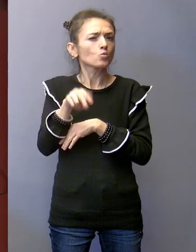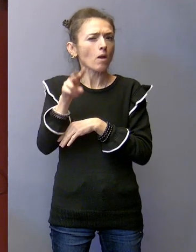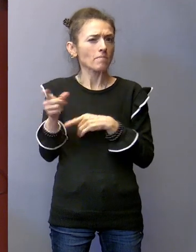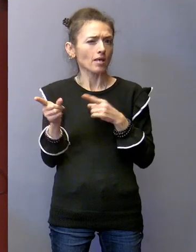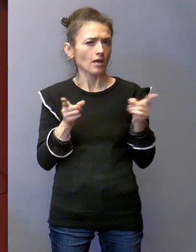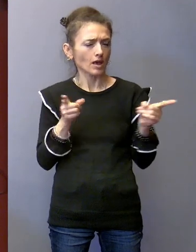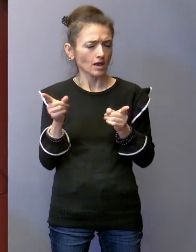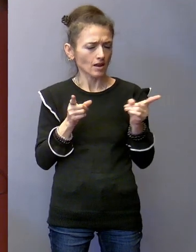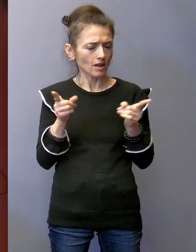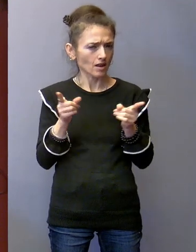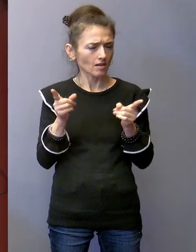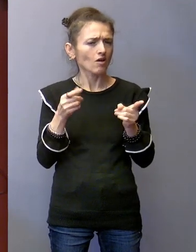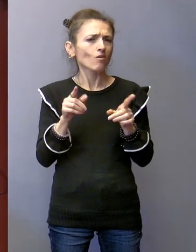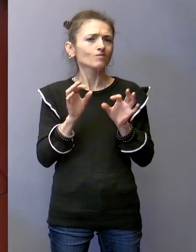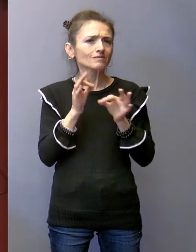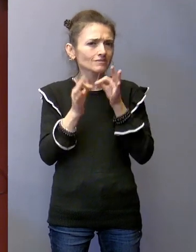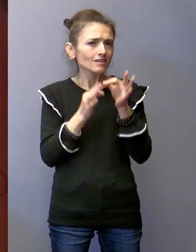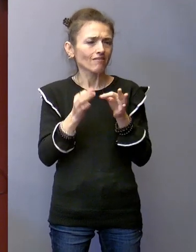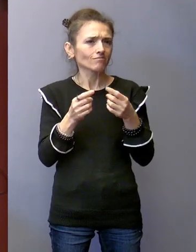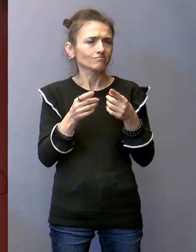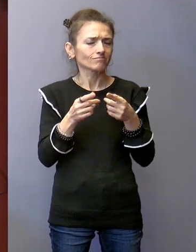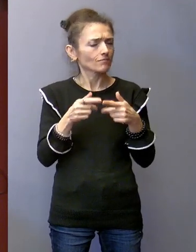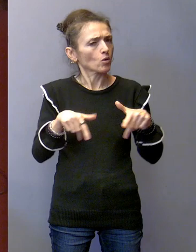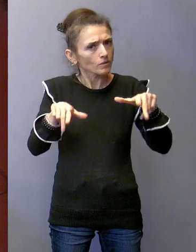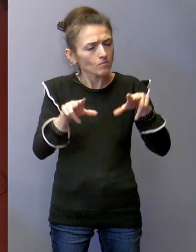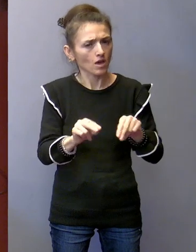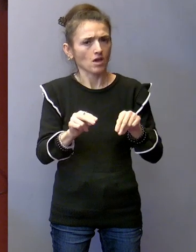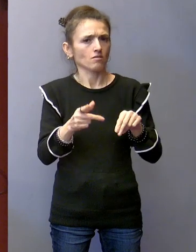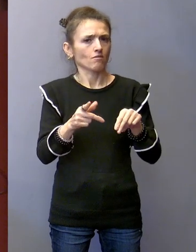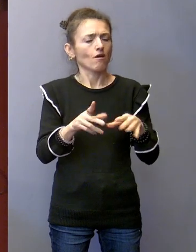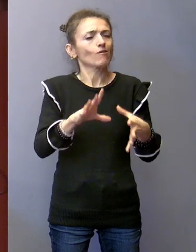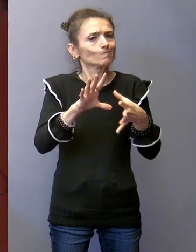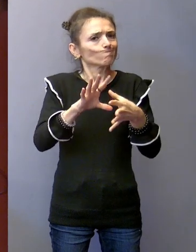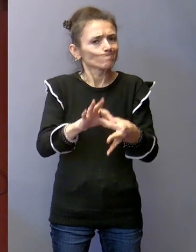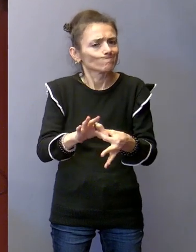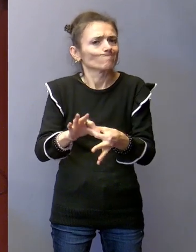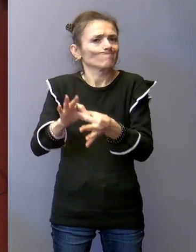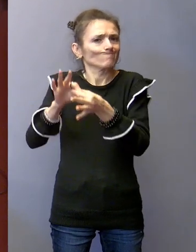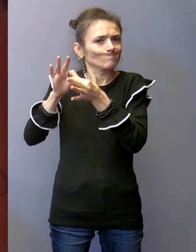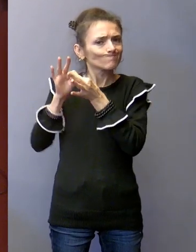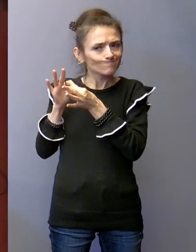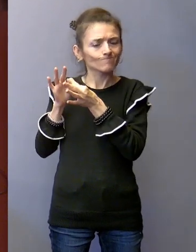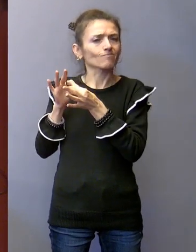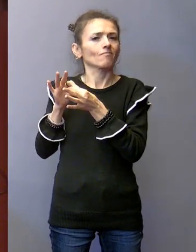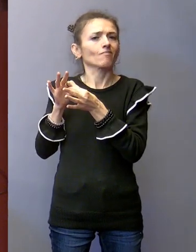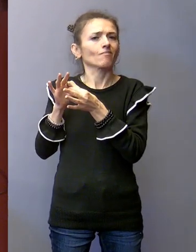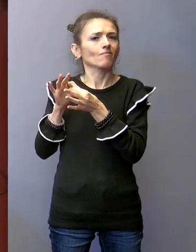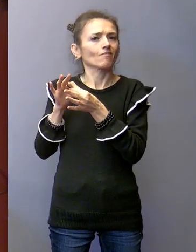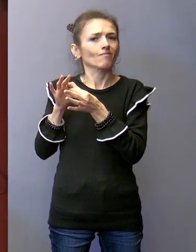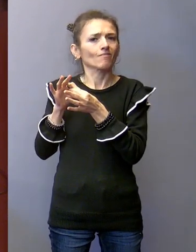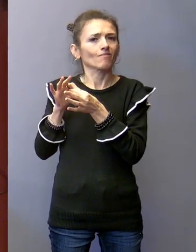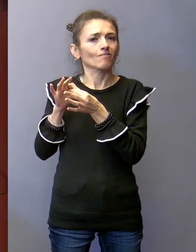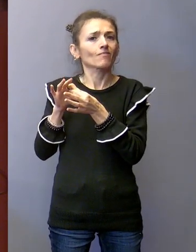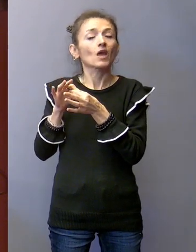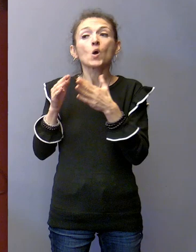stiamo facendo riferimento Ribadisco a diciamo a pro anche di chi ascolta che non si